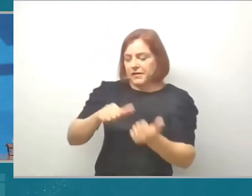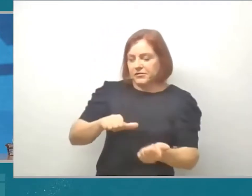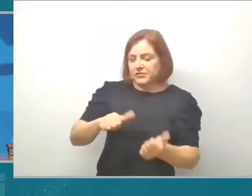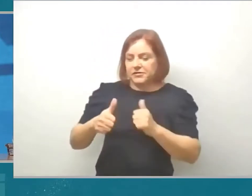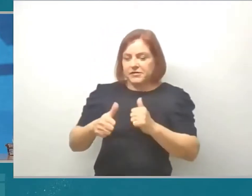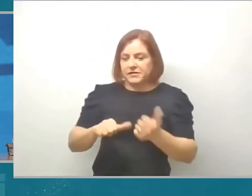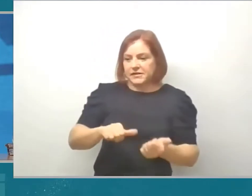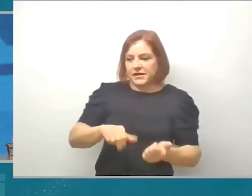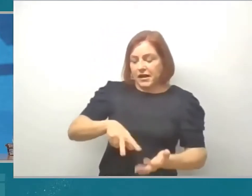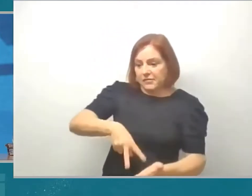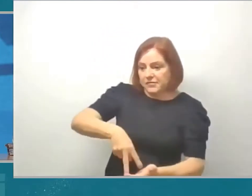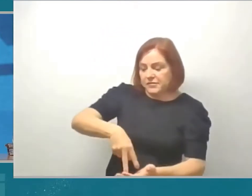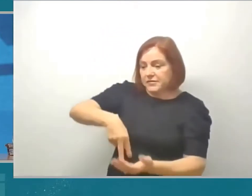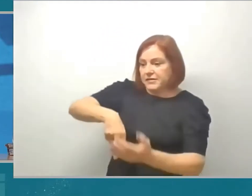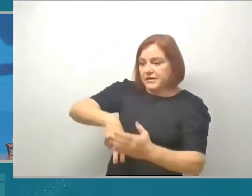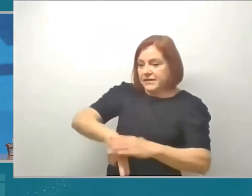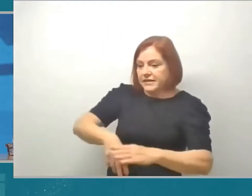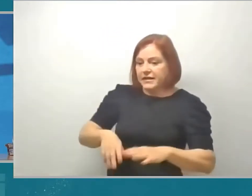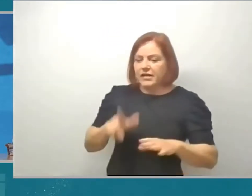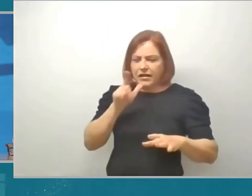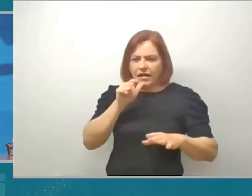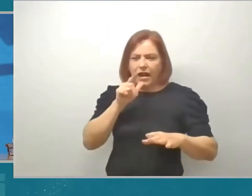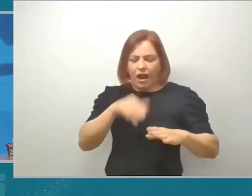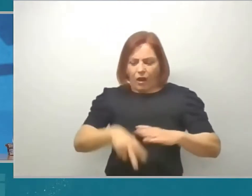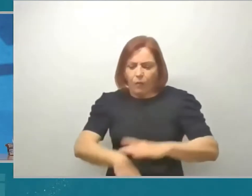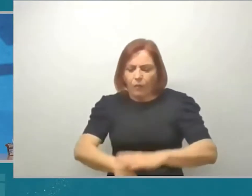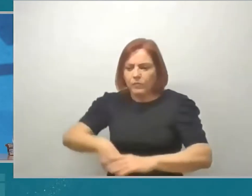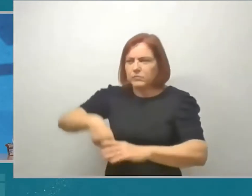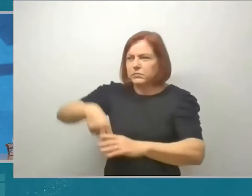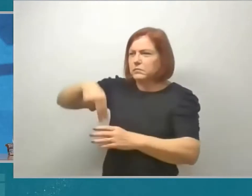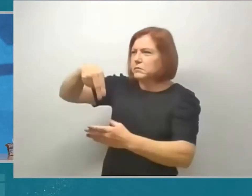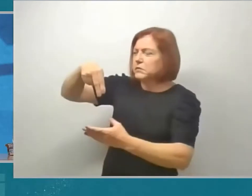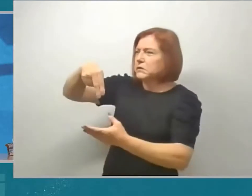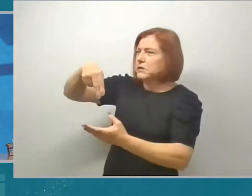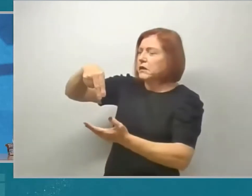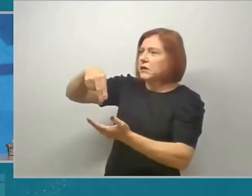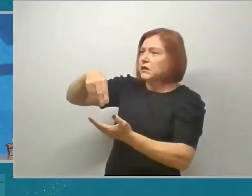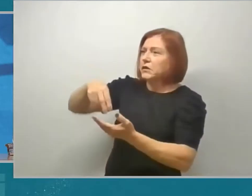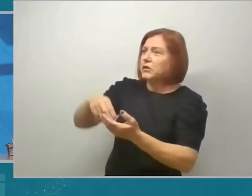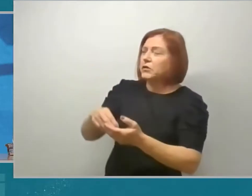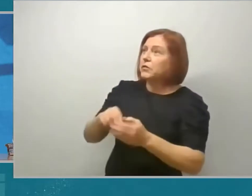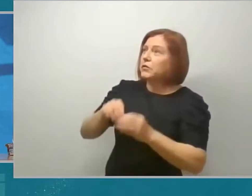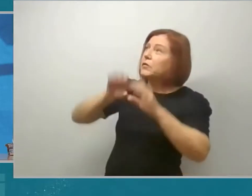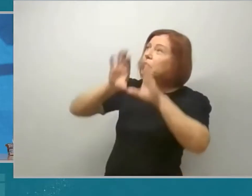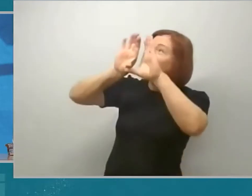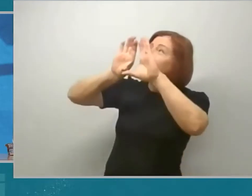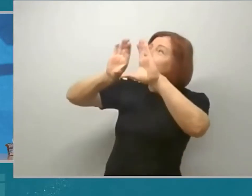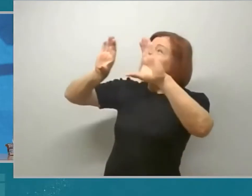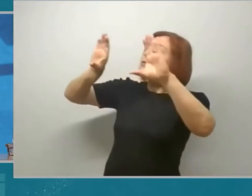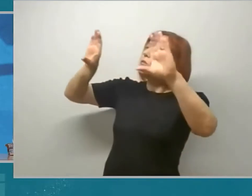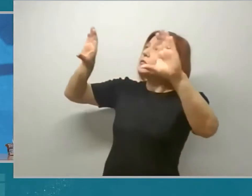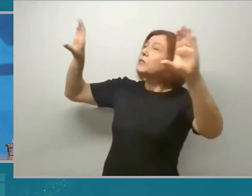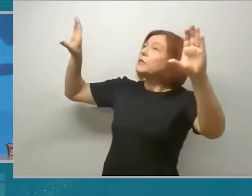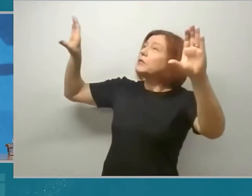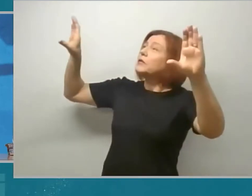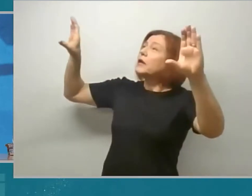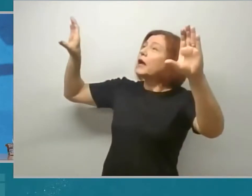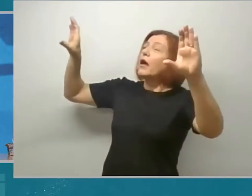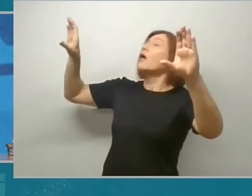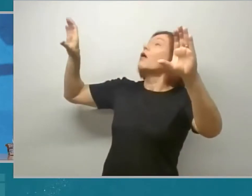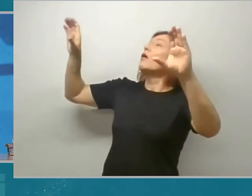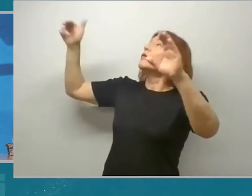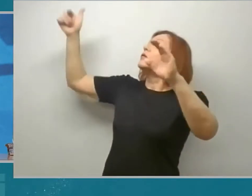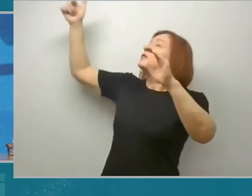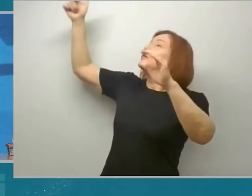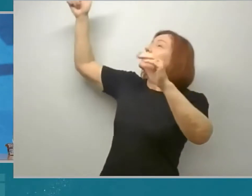os céus, e viu o Espírito de Deus descendo como pomba, vindo